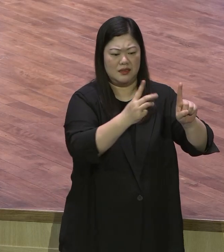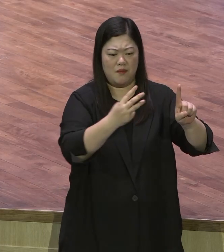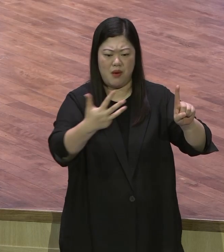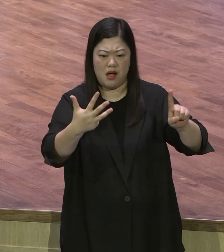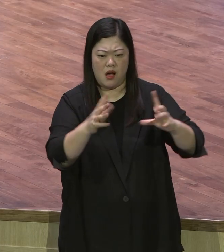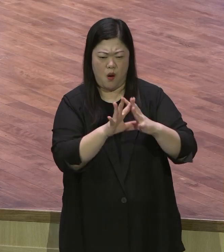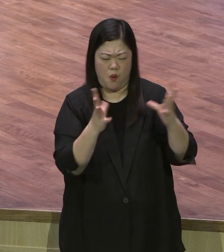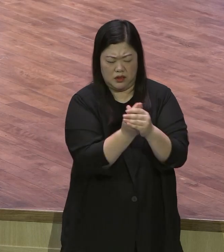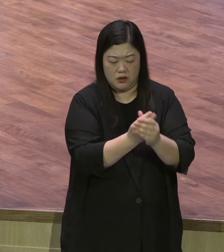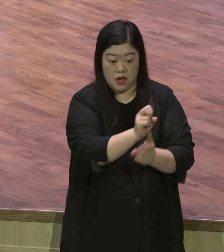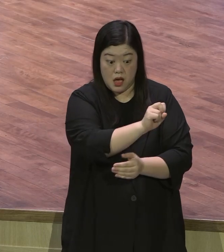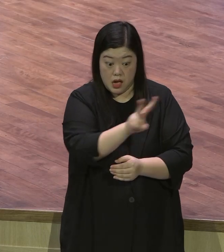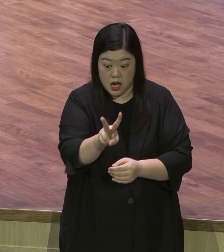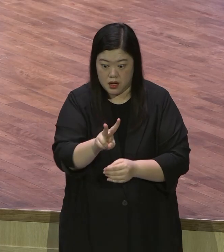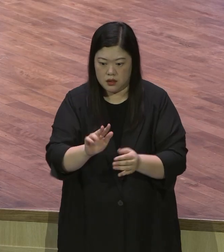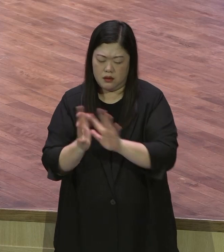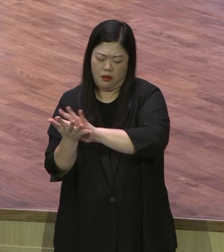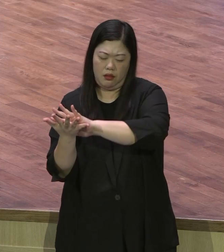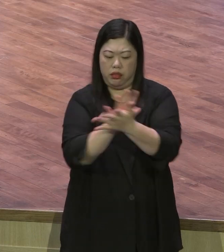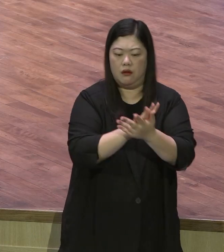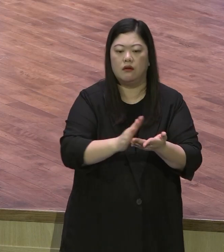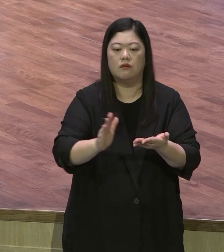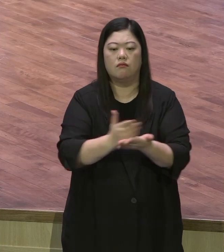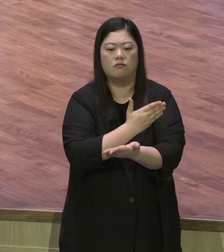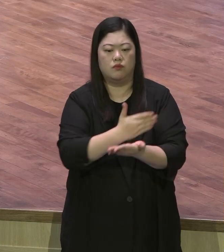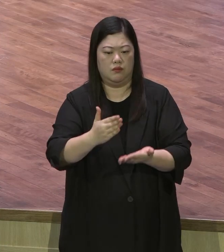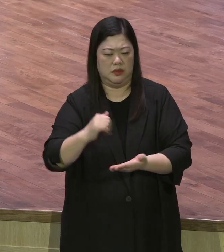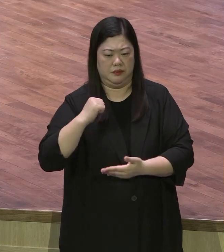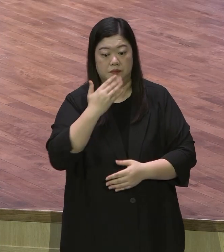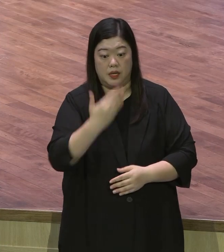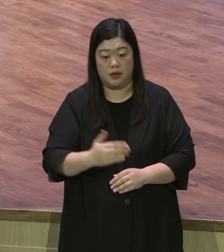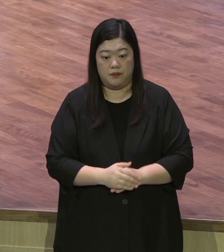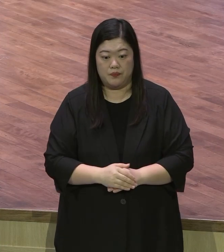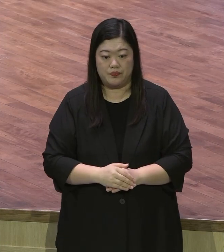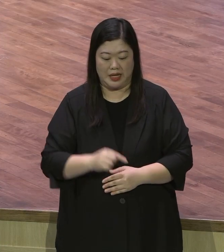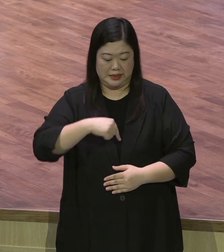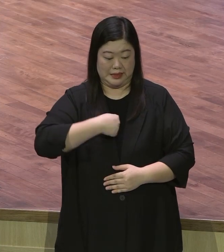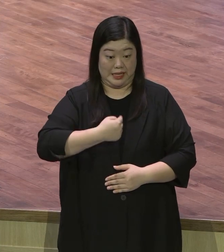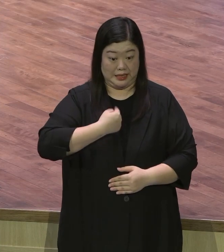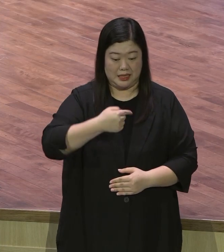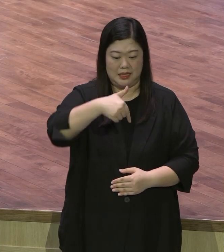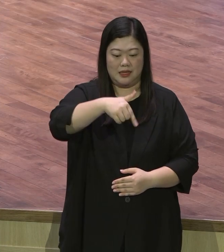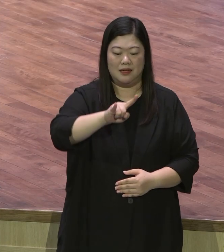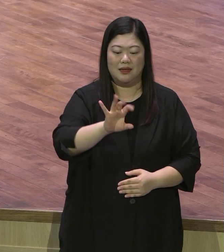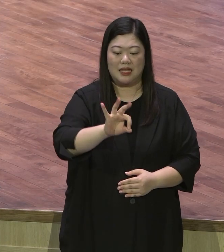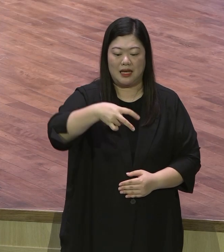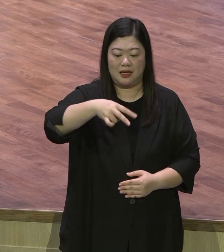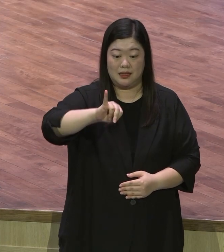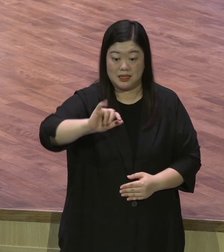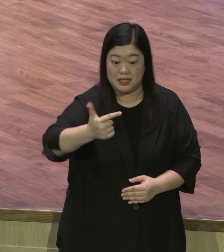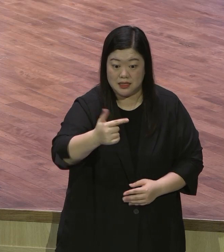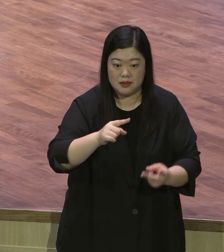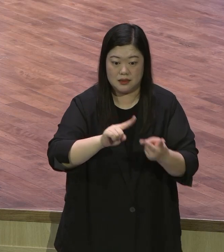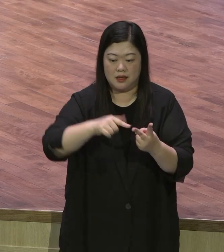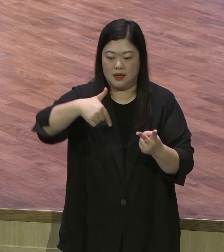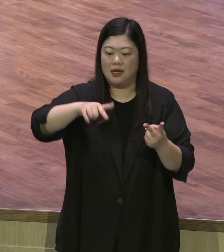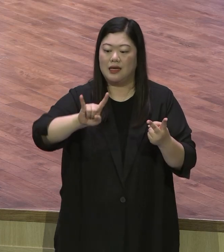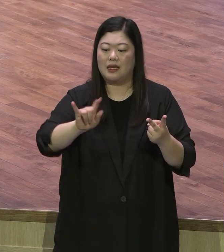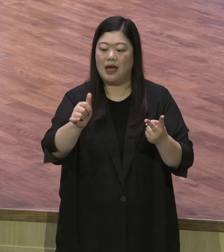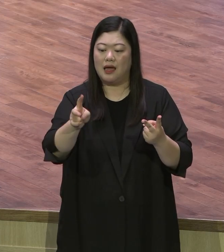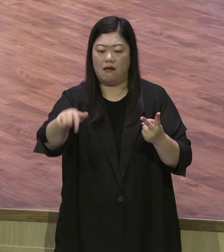자기 갱신하는 걸 분별력 있는 삶이라 그래. 자기 갱신 개혁 자기 갱신